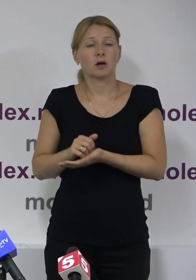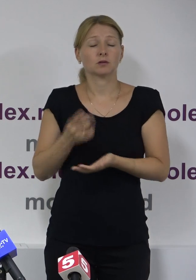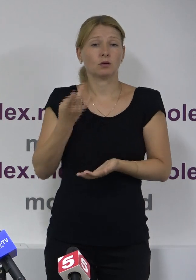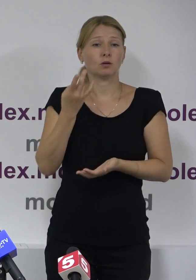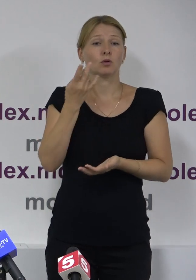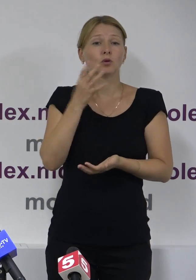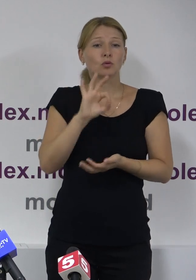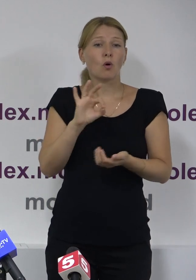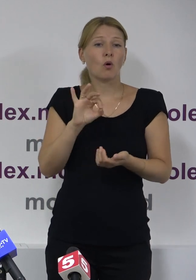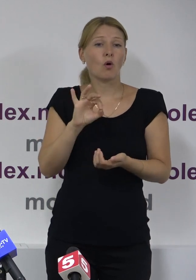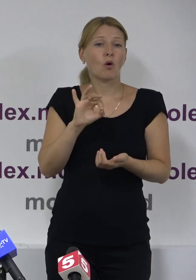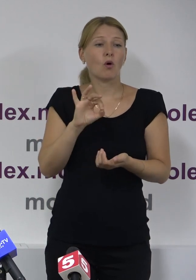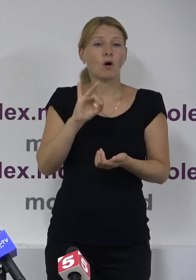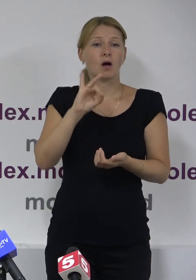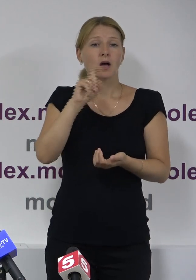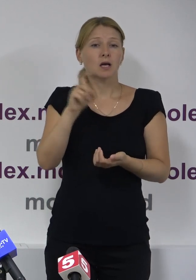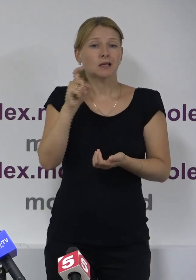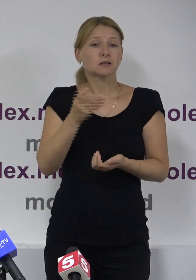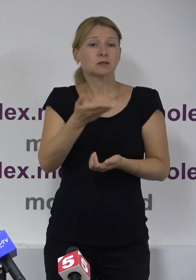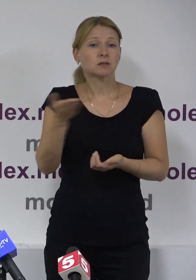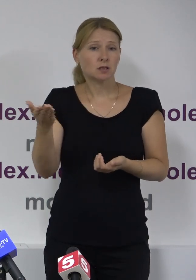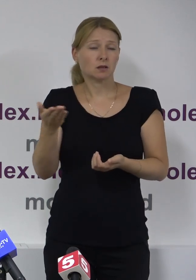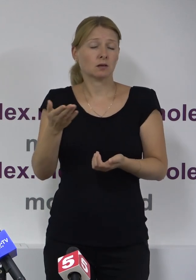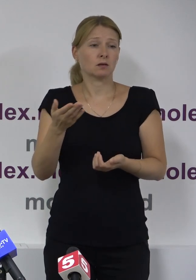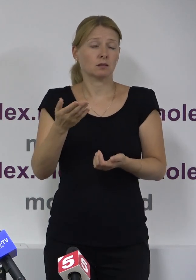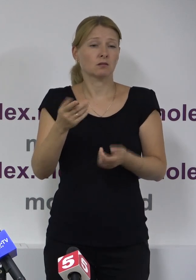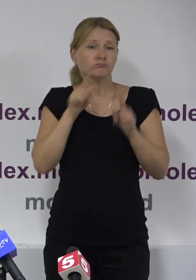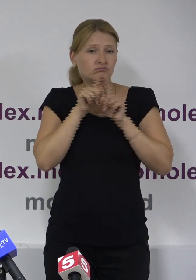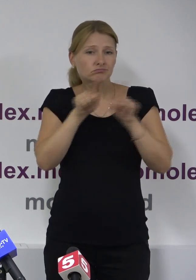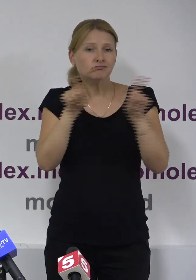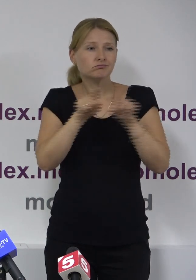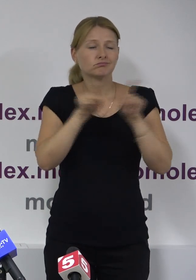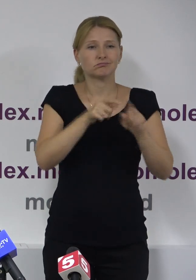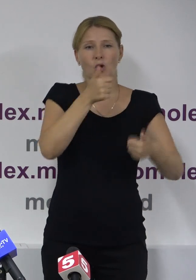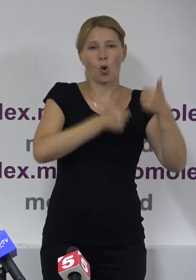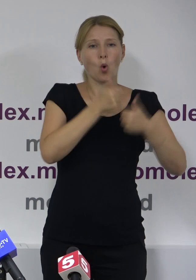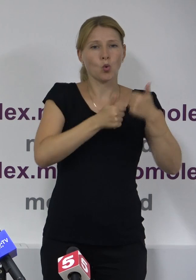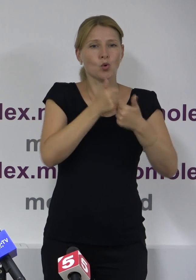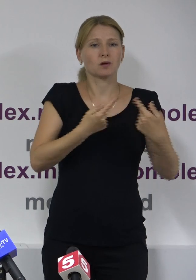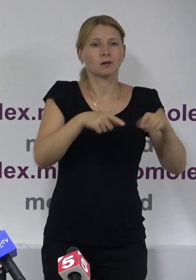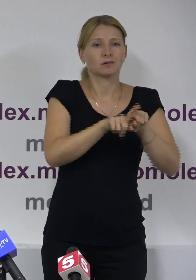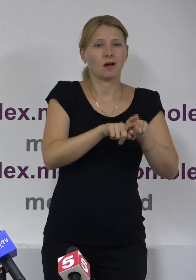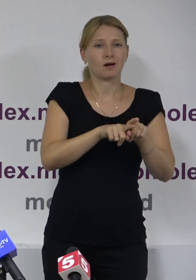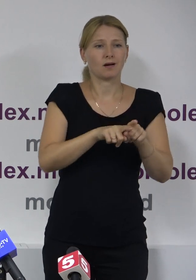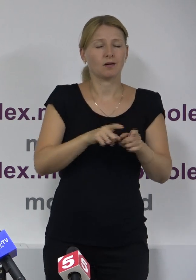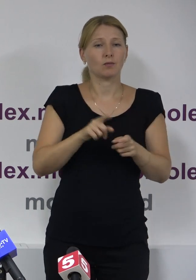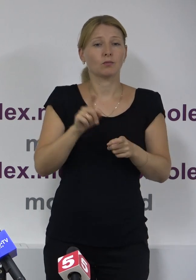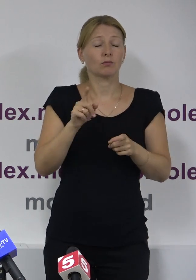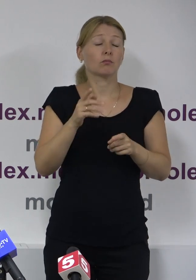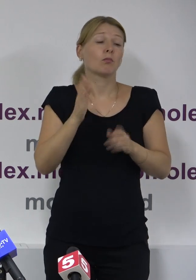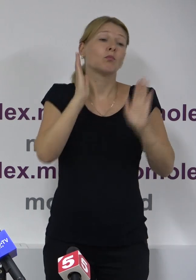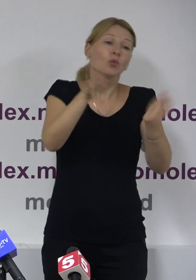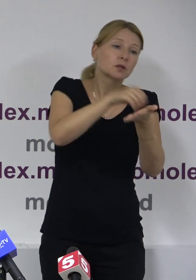vorba despre promovarea unor potențiali concurenți, după cum vom vedea în următoarea perioadă, dacă vor fi